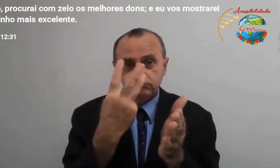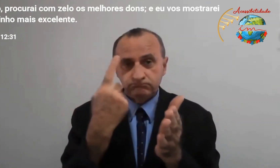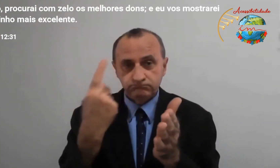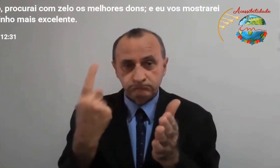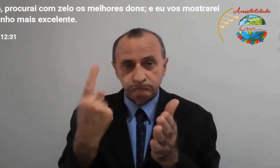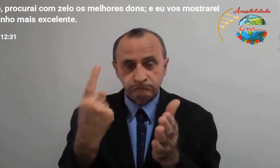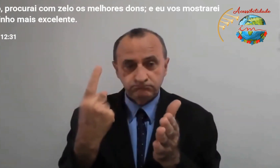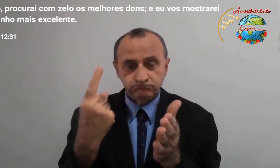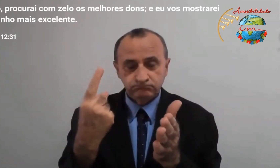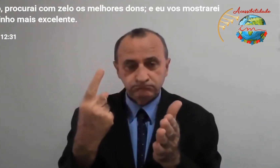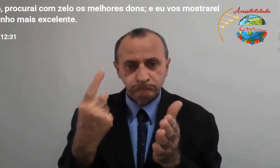31.